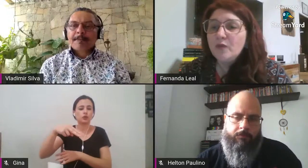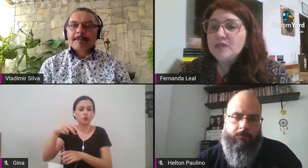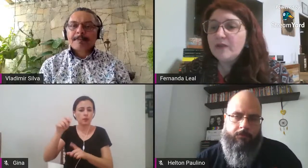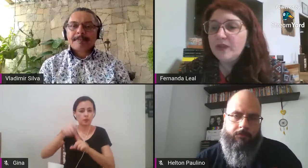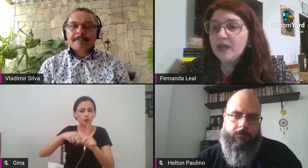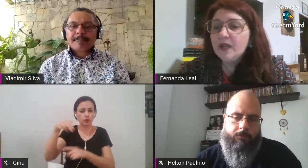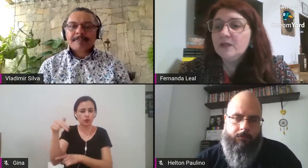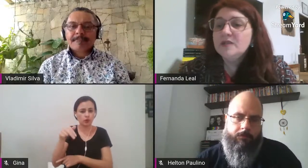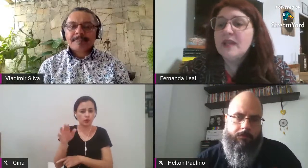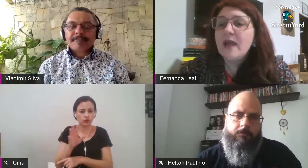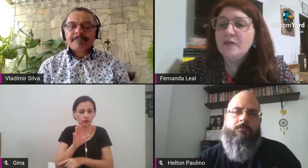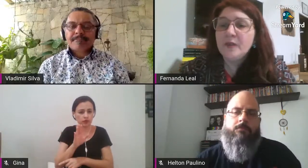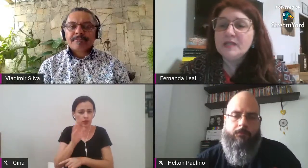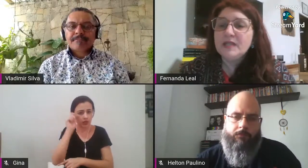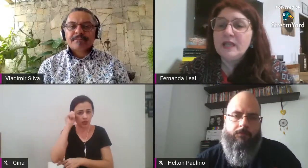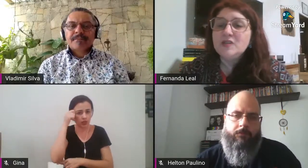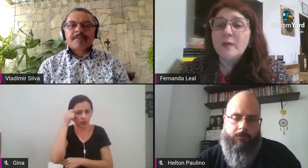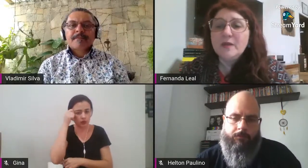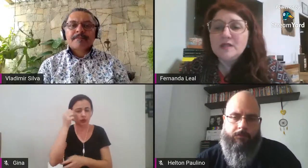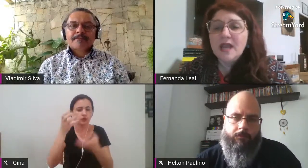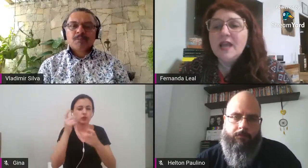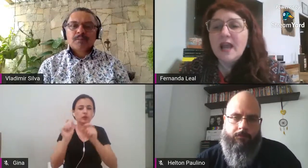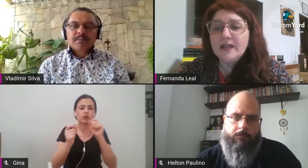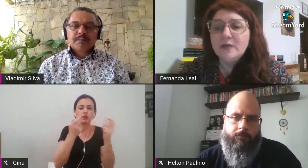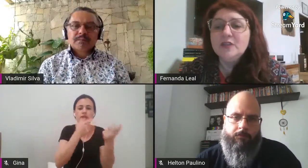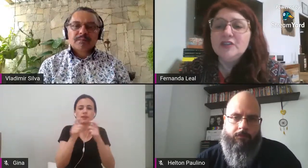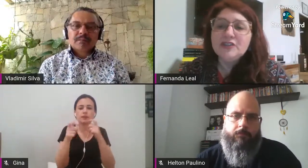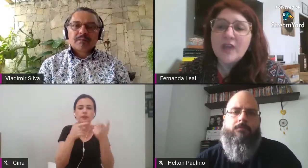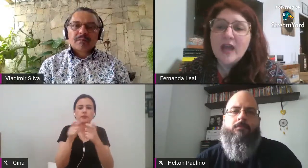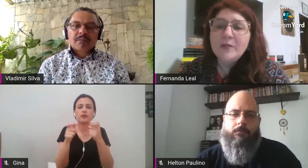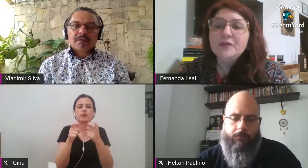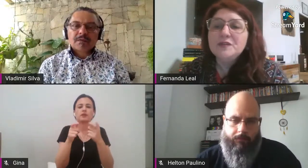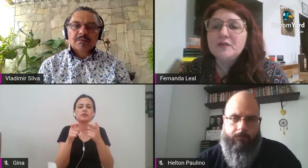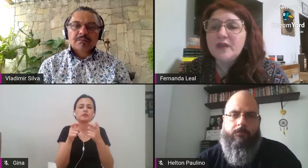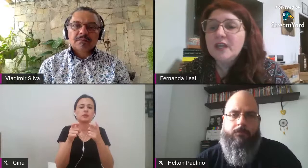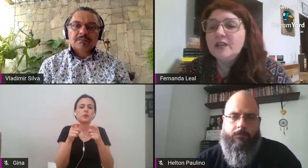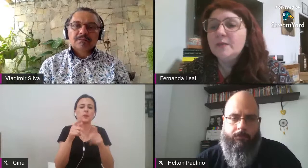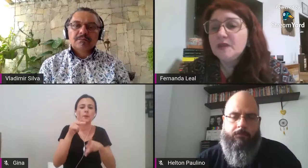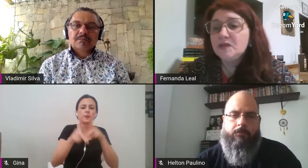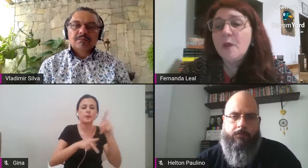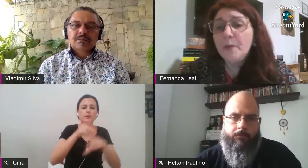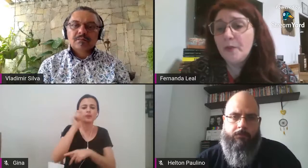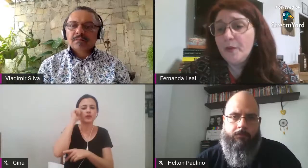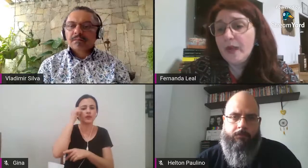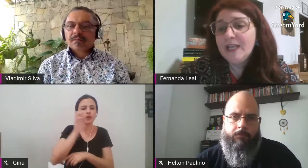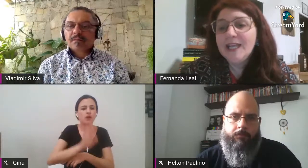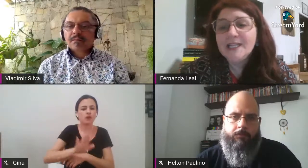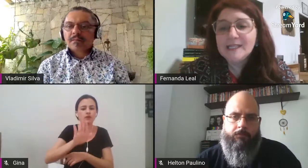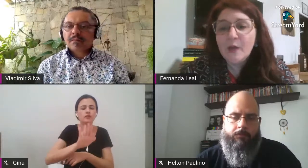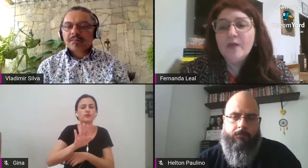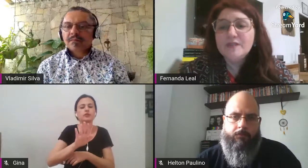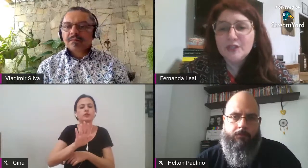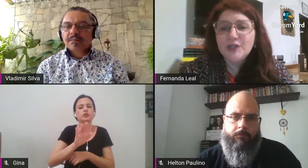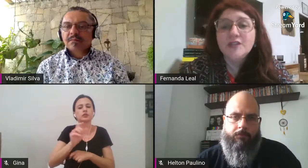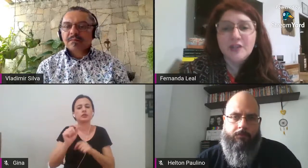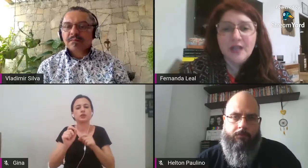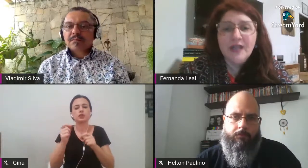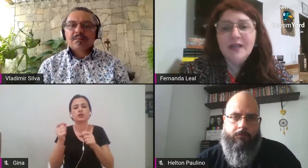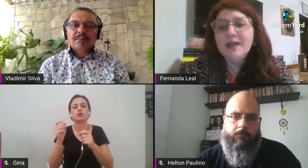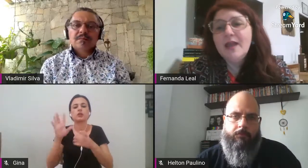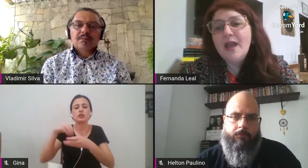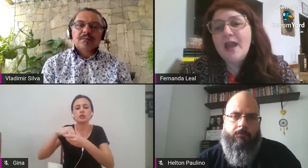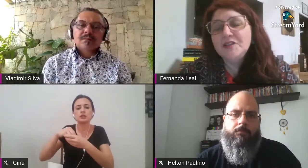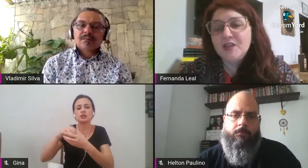dos povos africanos e afro-brasileiros para o CH. Então, desde já, a professora Fernanda peço seu apoio para enegrecer a UFCG.